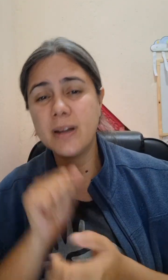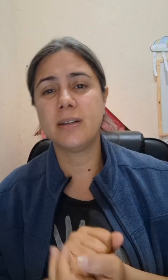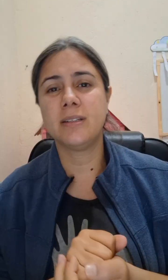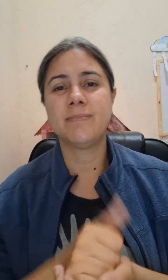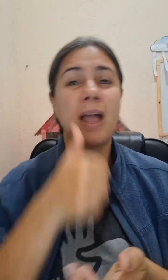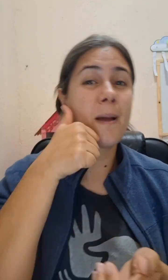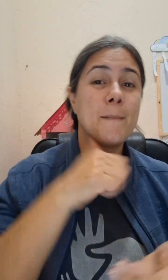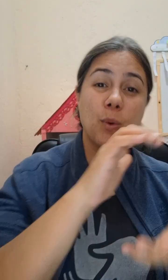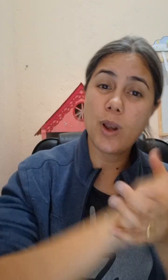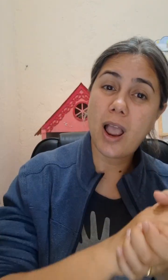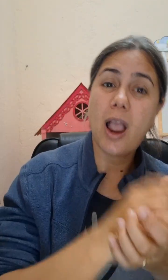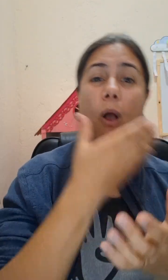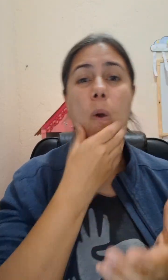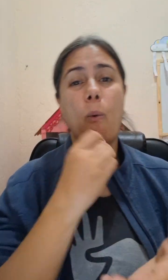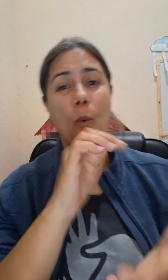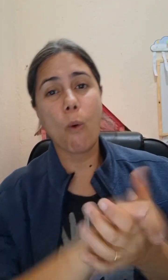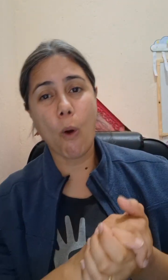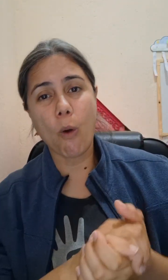Quais são as suas responsabilidades?